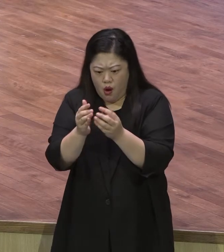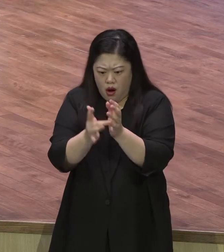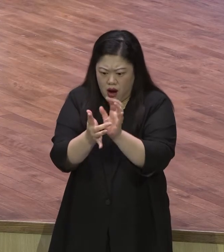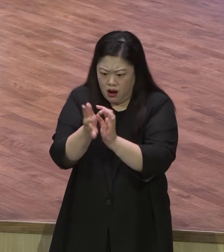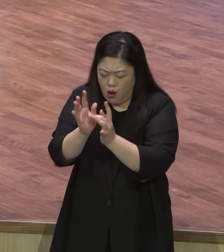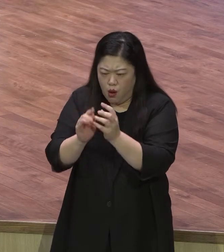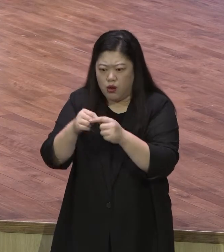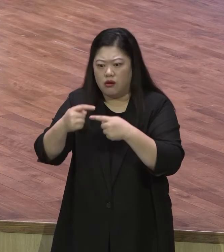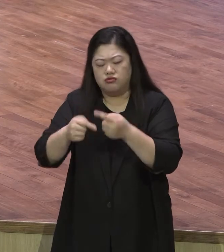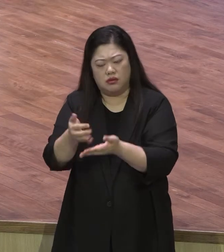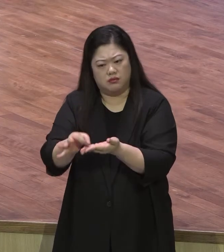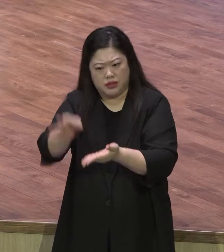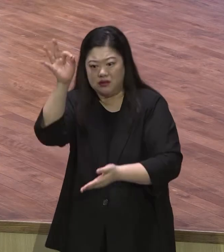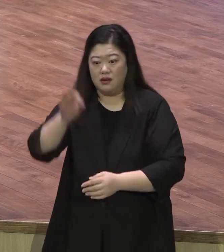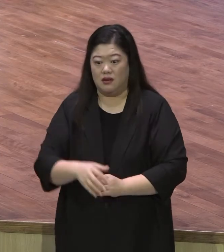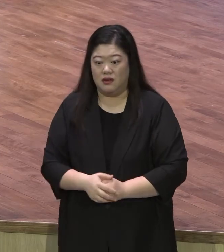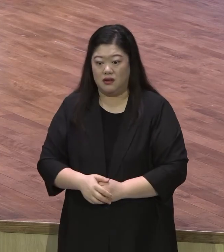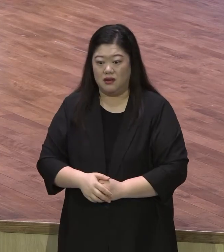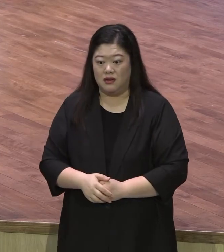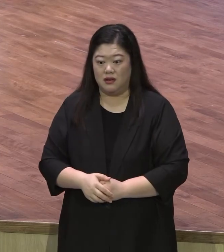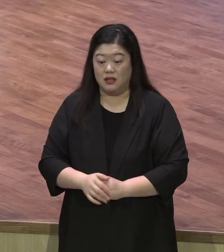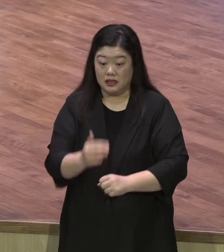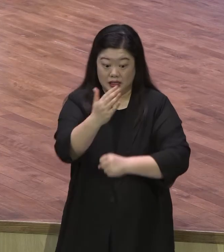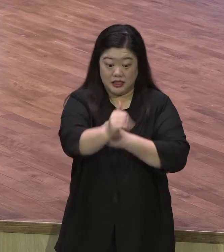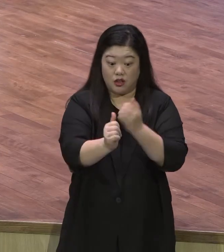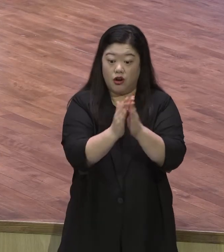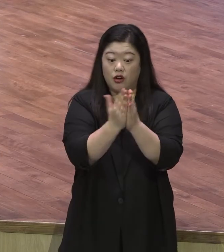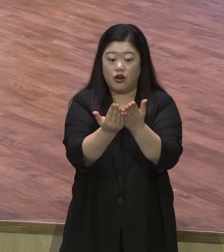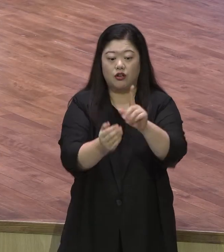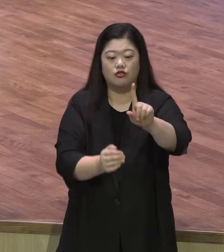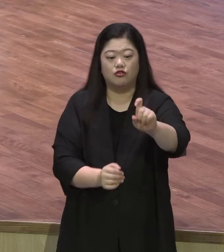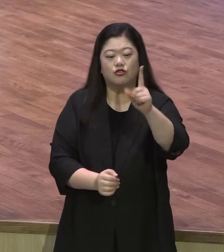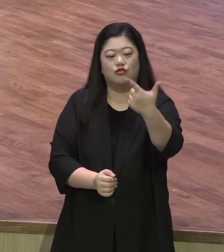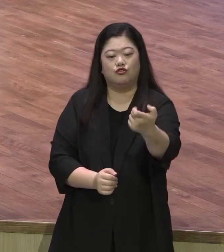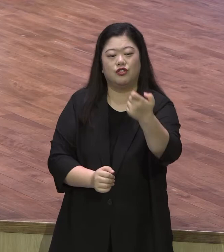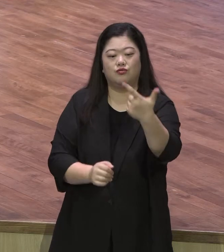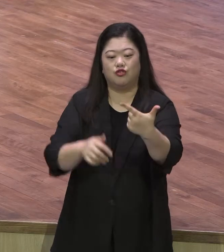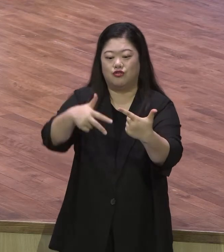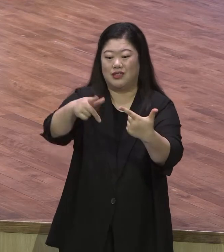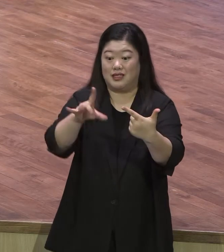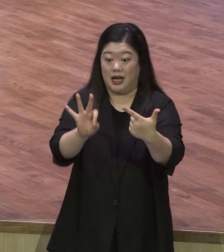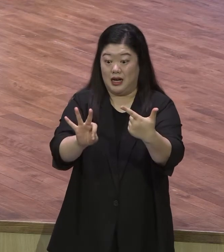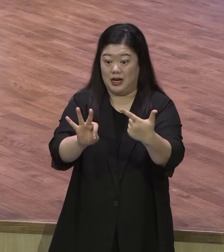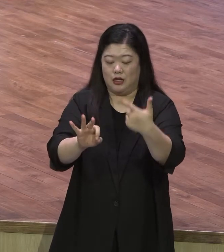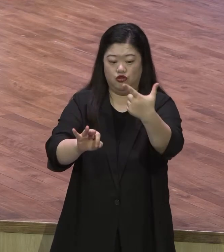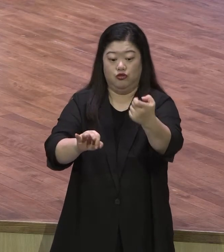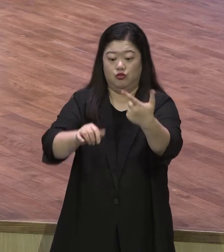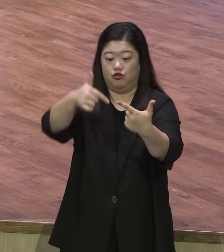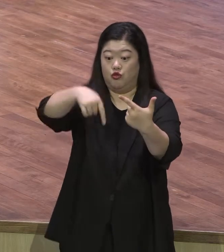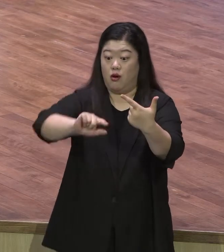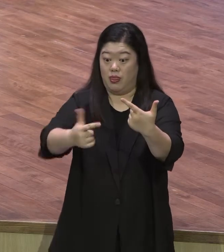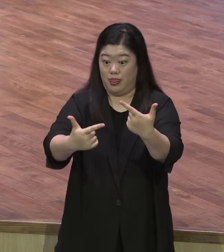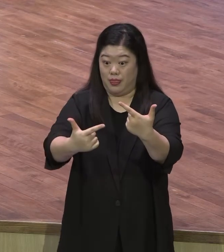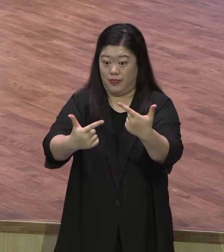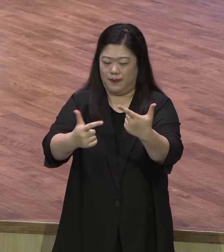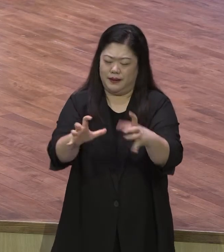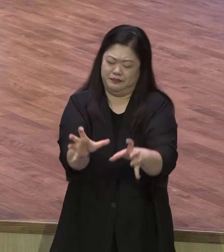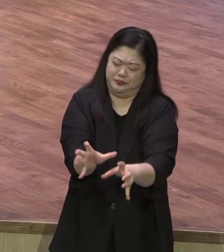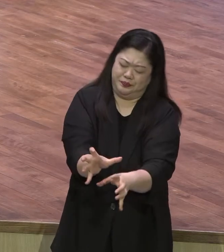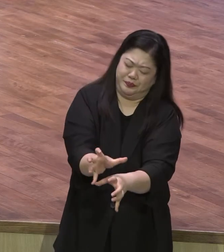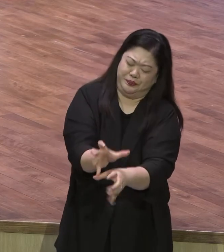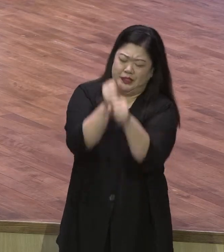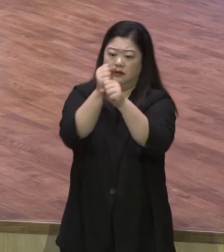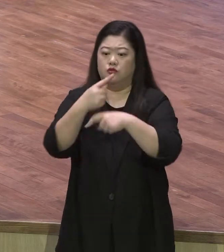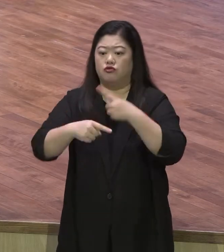성경 전체가 이 고백하게 만드는 겁니다. 여러분 신앙생활 다른거 하지 마시고 예수가 그리스도 내 생의 모든 해결자입니다.